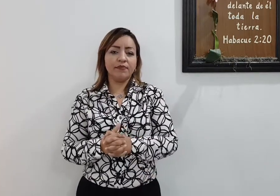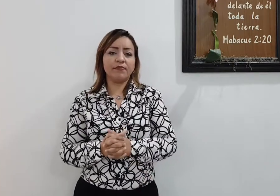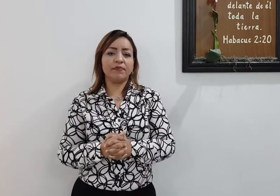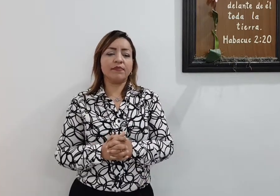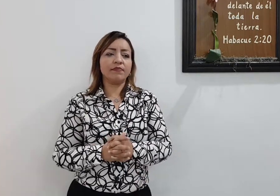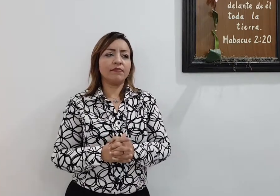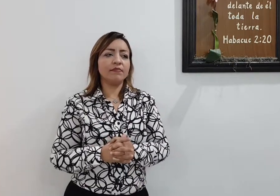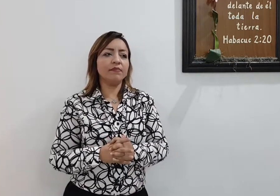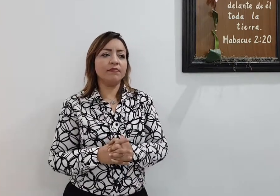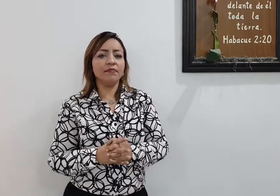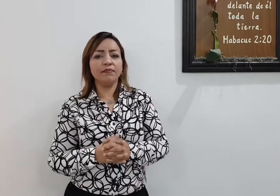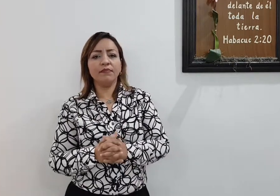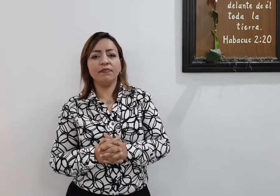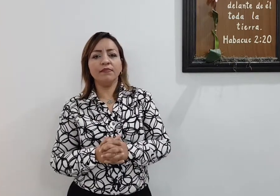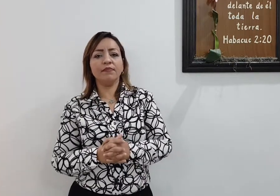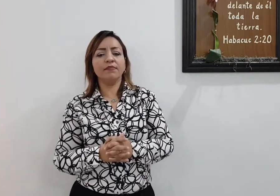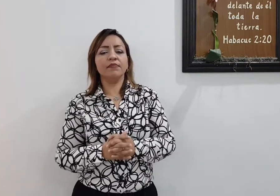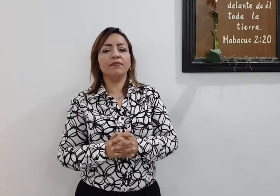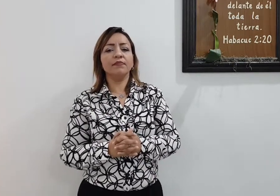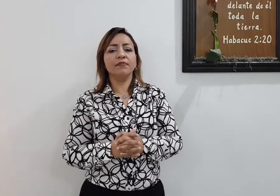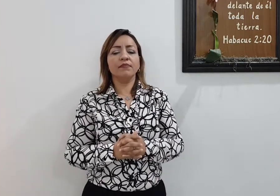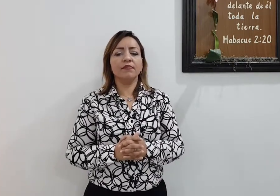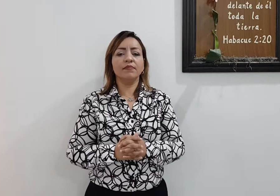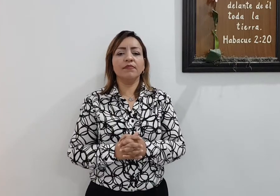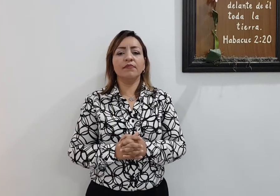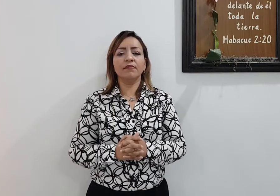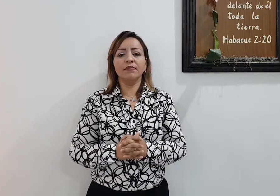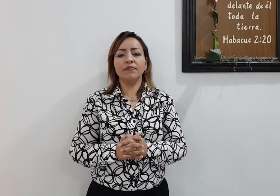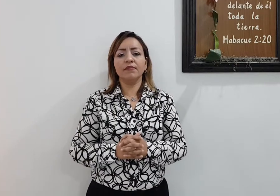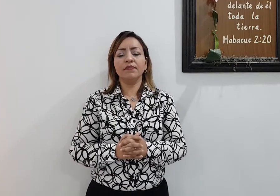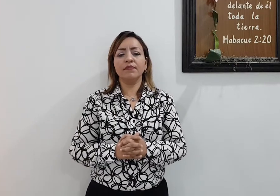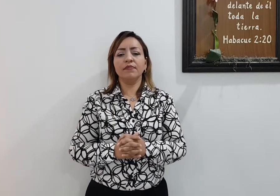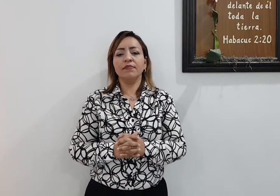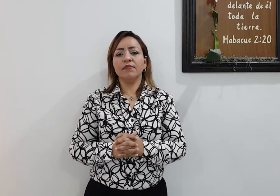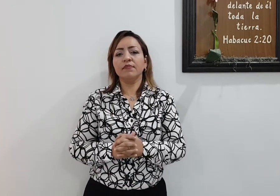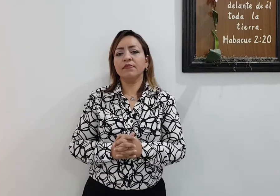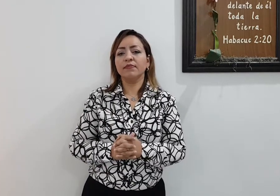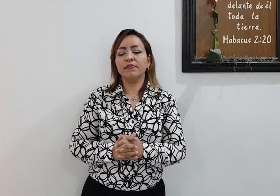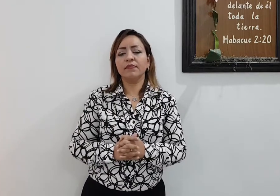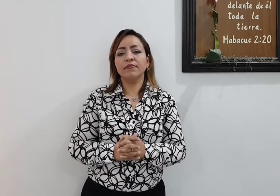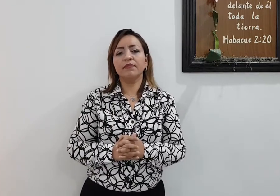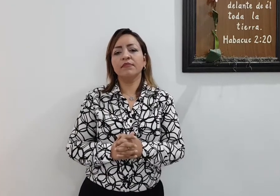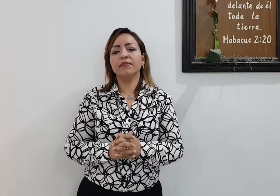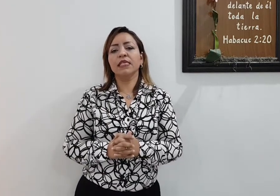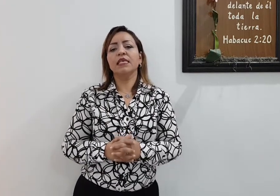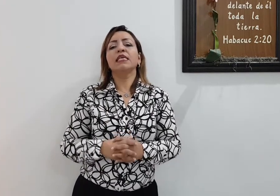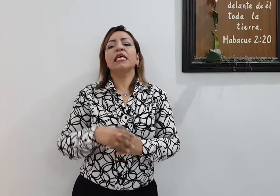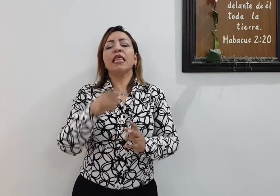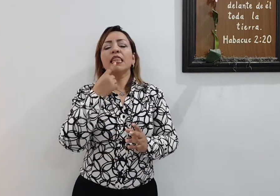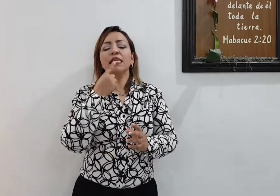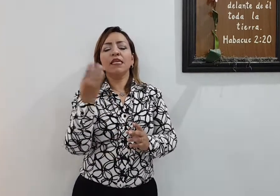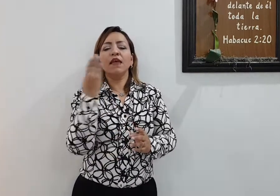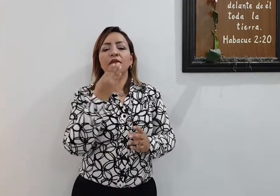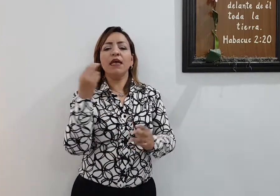no lo dijo con palabras, pero con sus acciones, como lo dijo Pedro, es necesario obedecer a Dios antes que a los hombres,